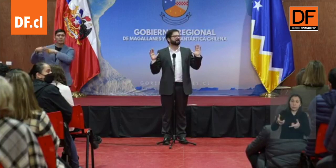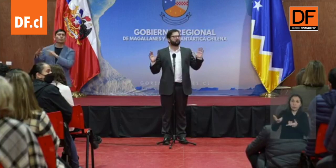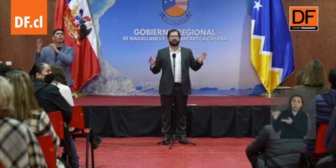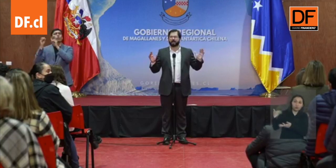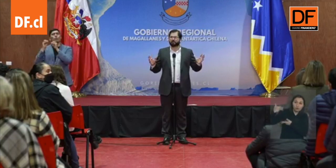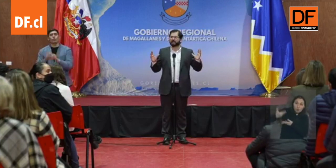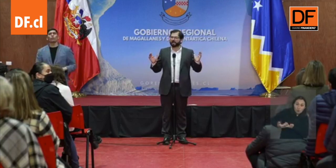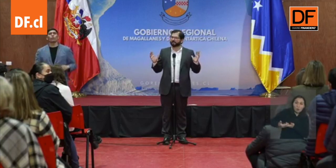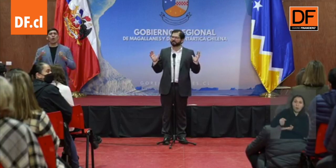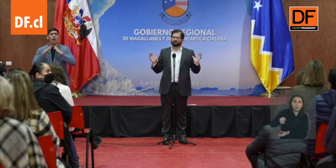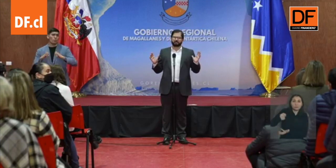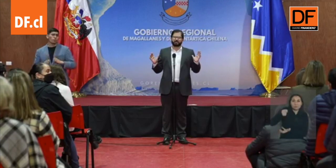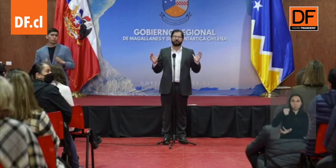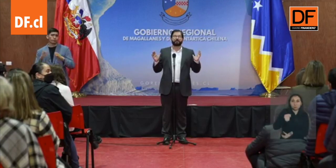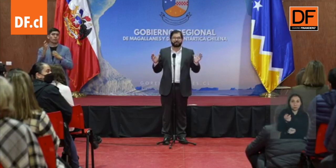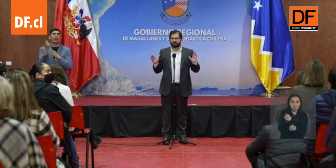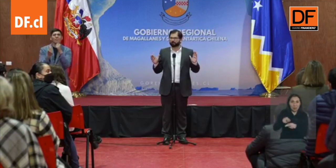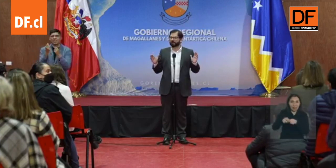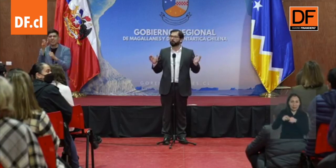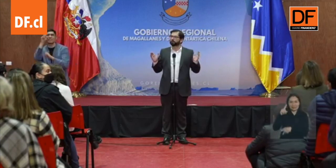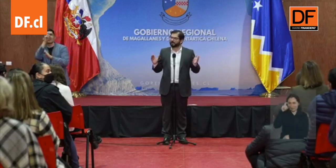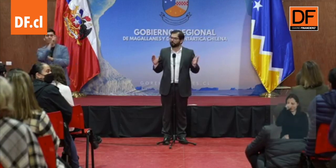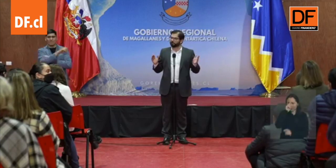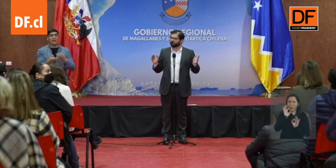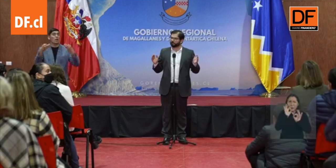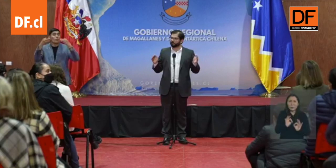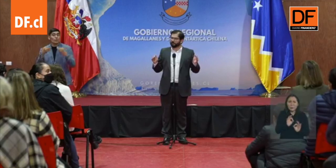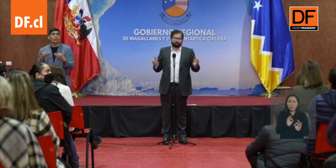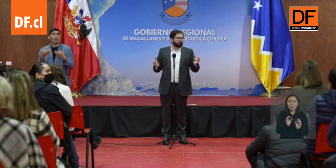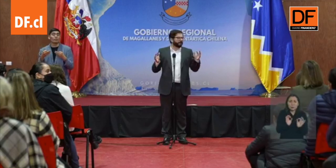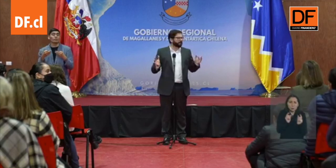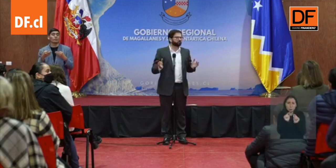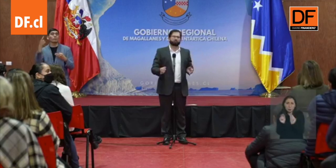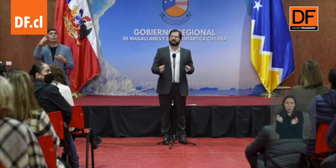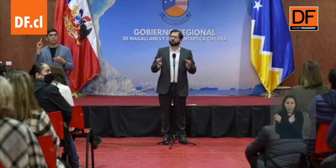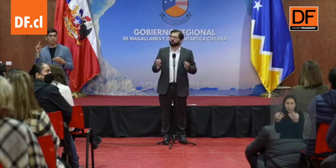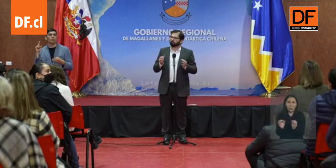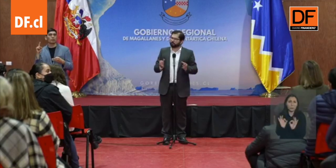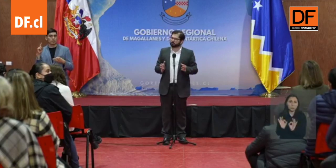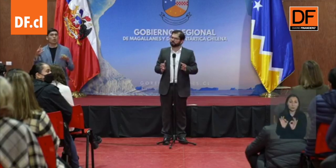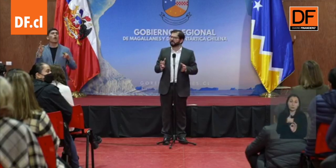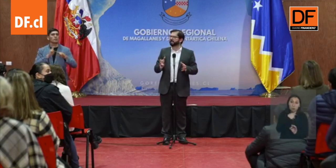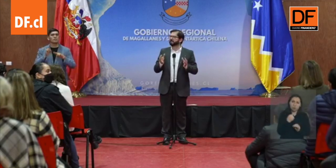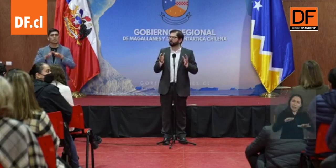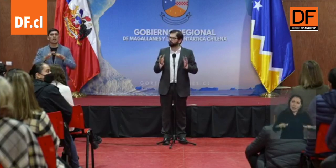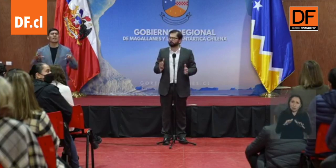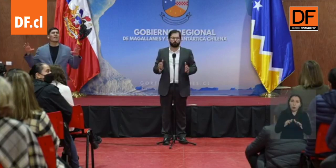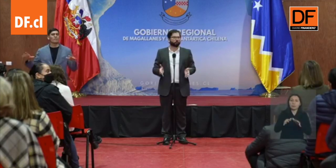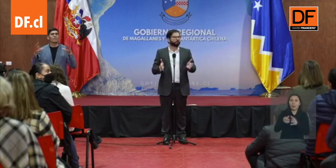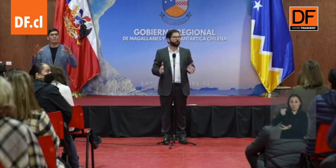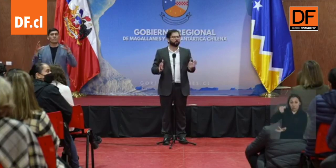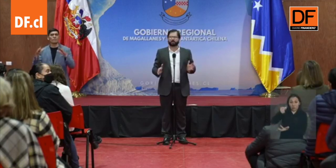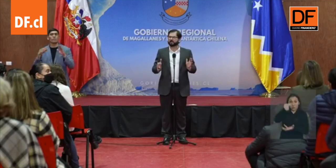heredamos un estado de las arcas fiscales difícil, ajustado. Pero para esto se ha hecho un esfuerzo de redistribución